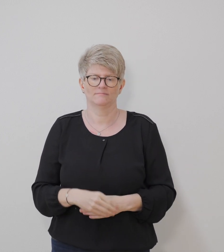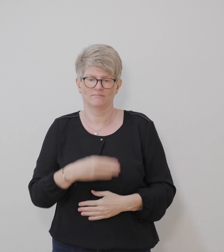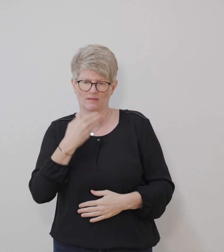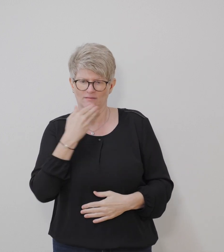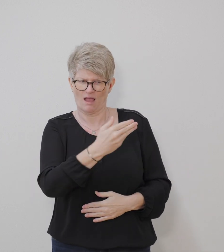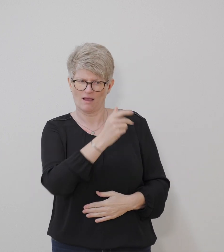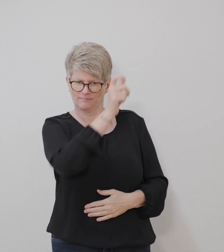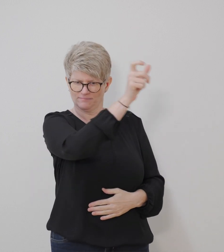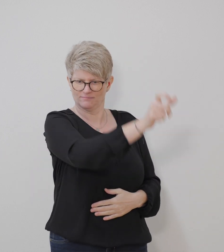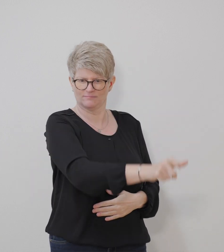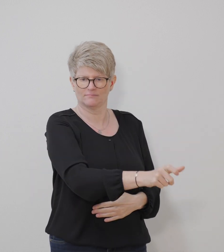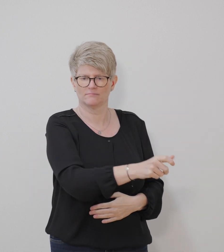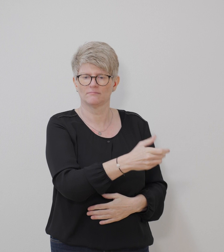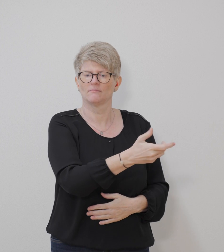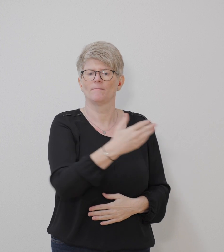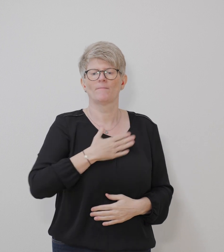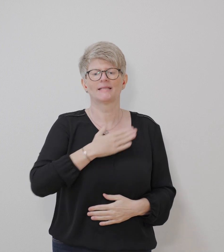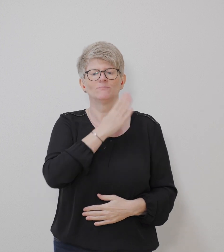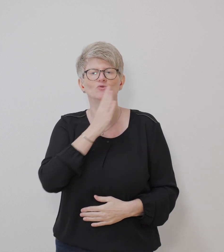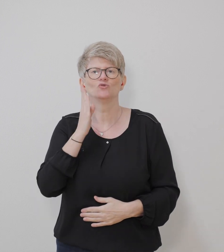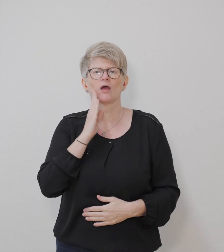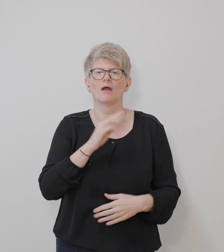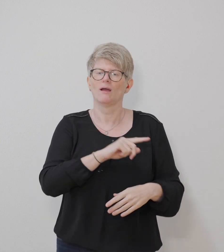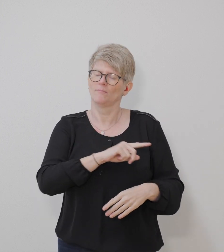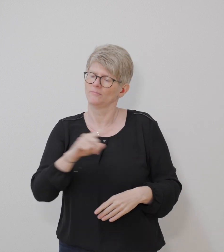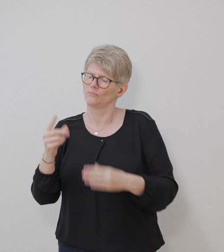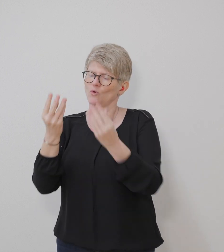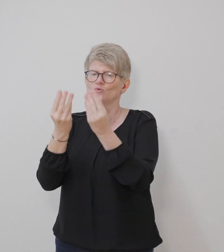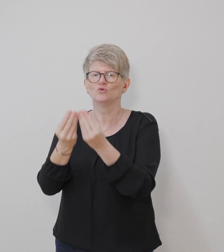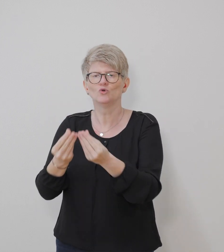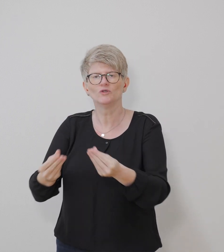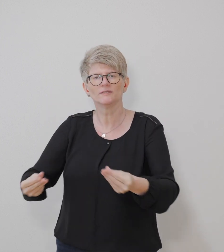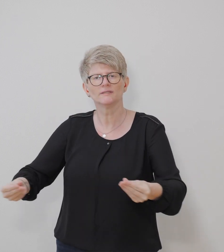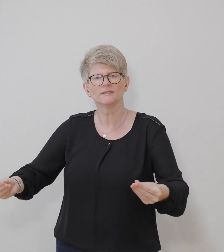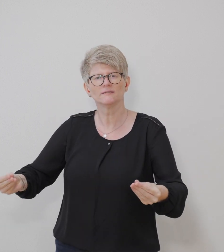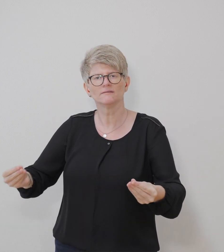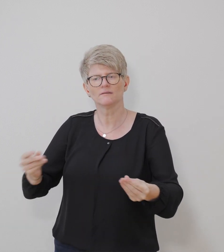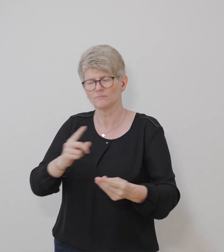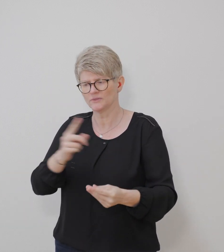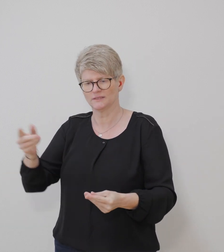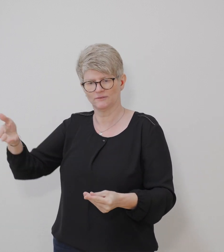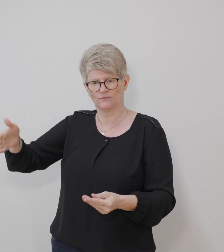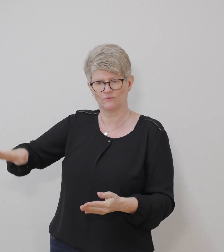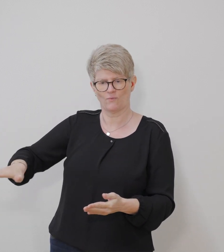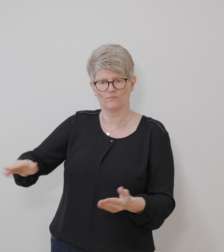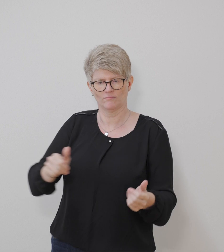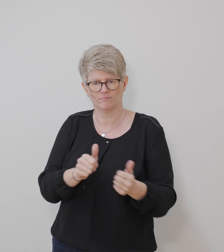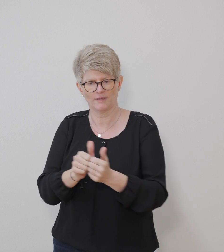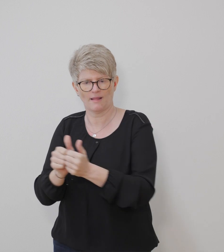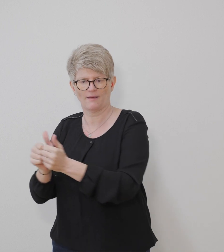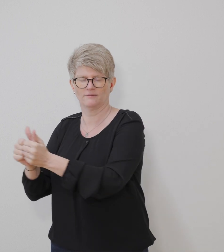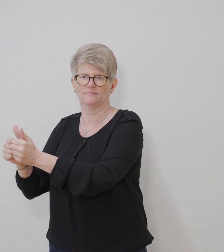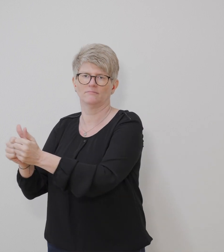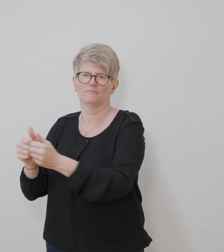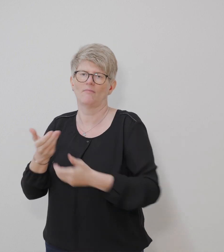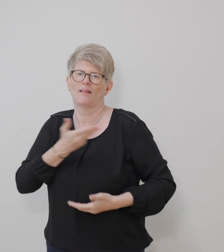Auf der letzten Wegstrecke unserer lieben Mutter, Schwiegermutter und Oma durften wir aus der ihr erwiesenen Zuneigung und